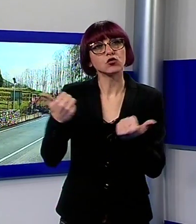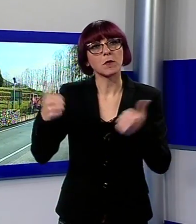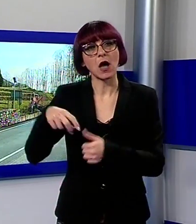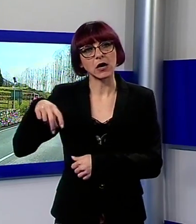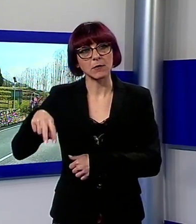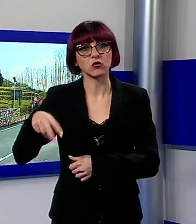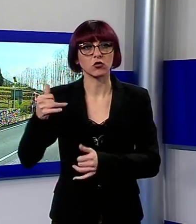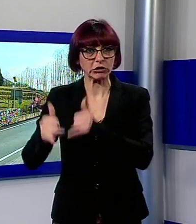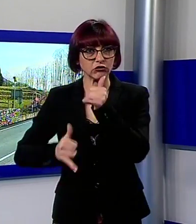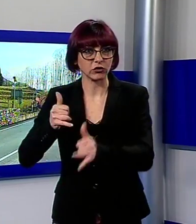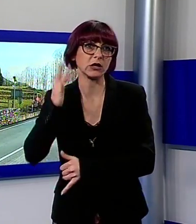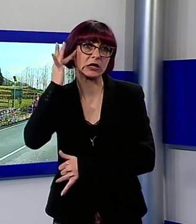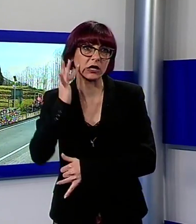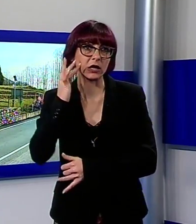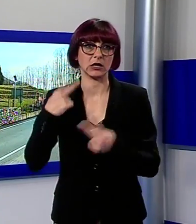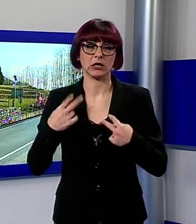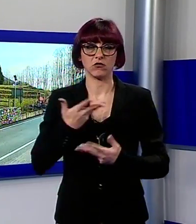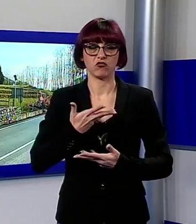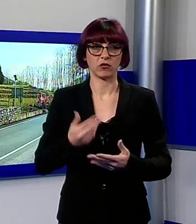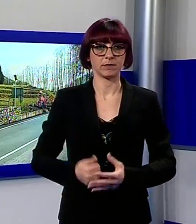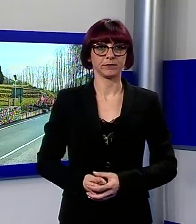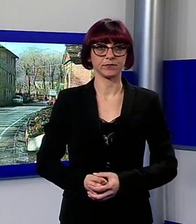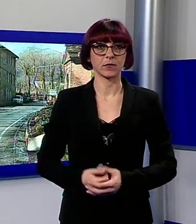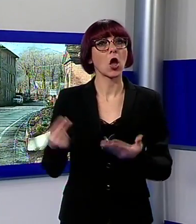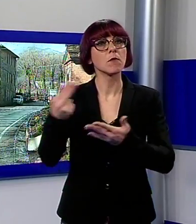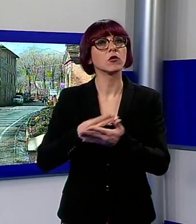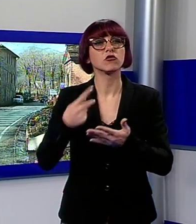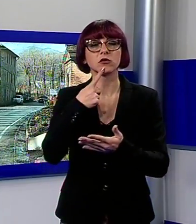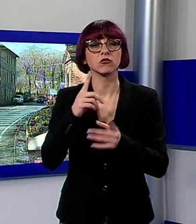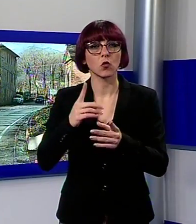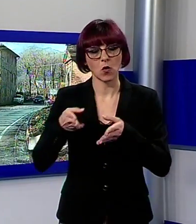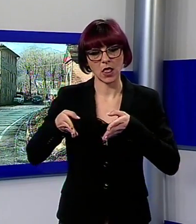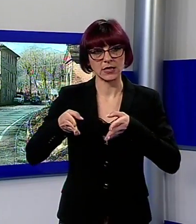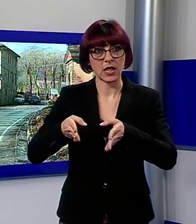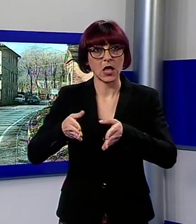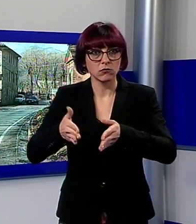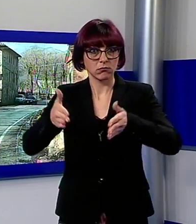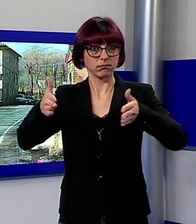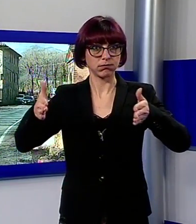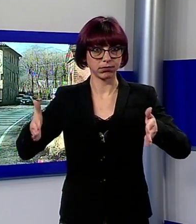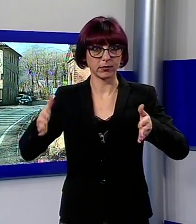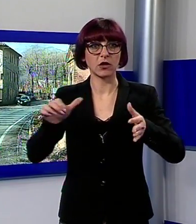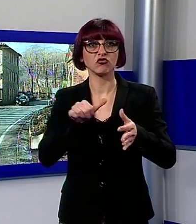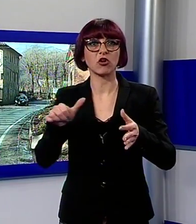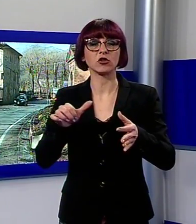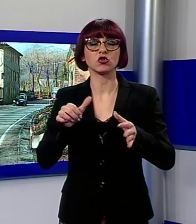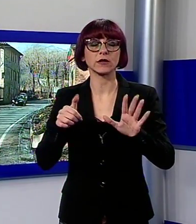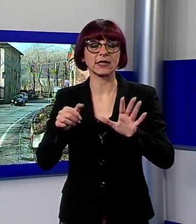e dai ciclisti. Il progetto in questione prevede l'ampliamento della sede stradale per un tratto di 160 metri. I